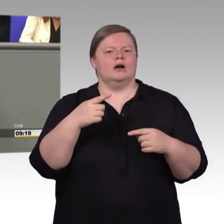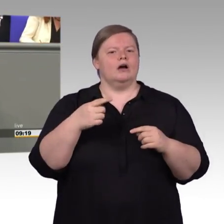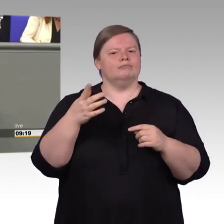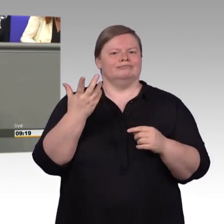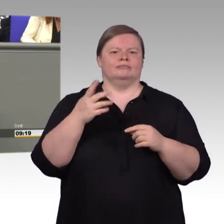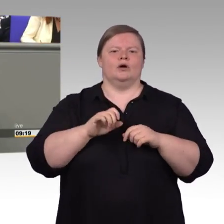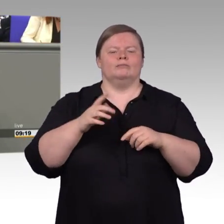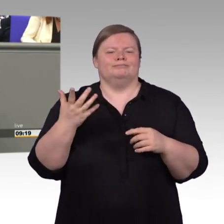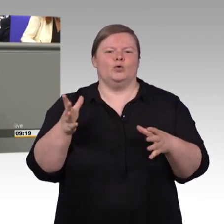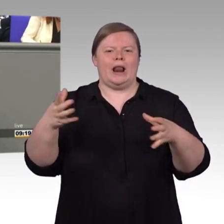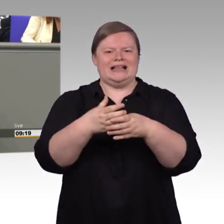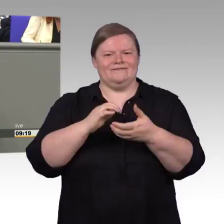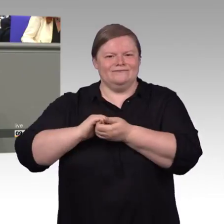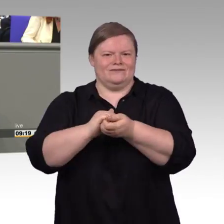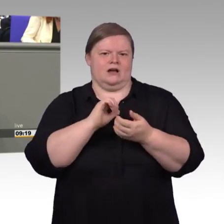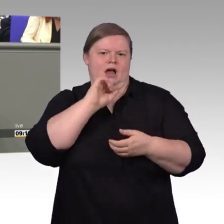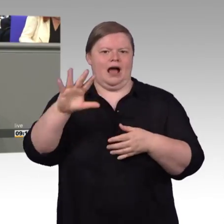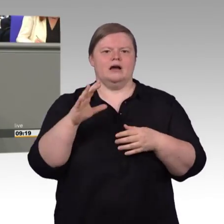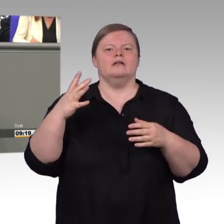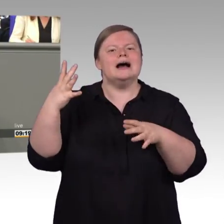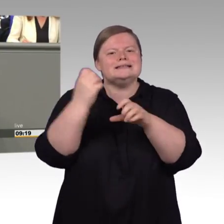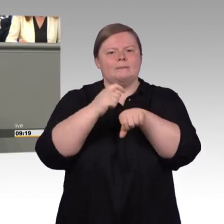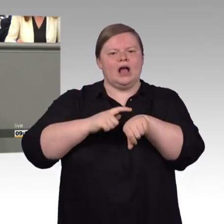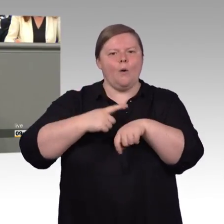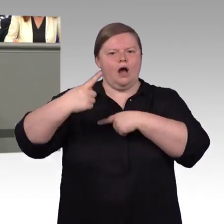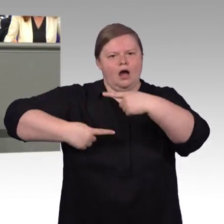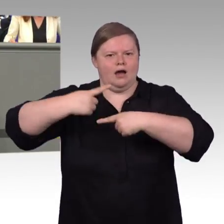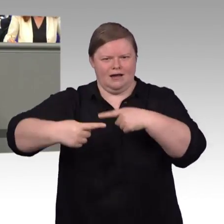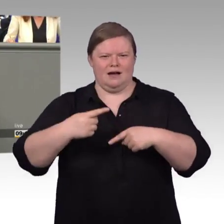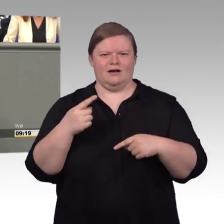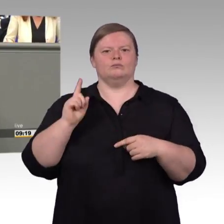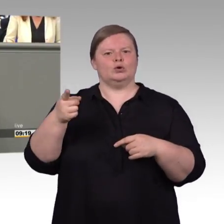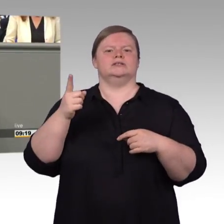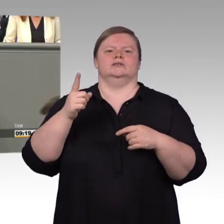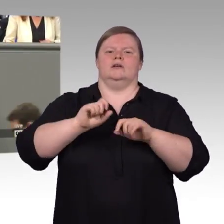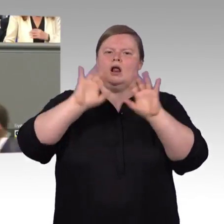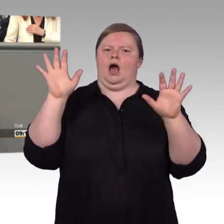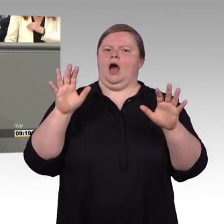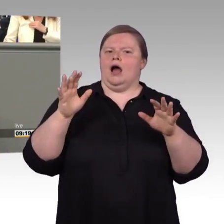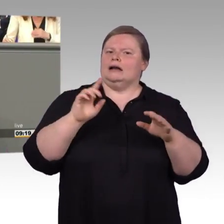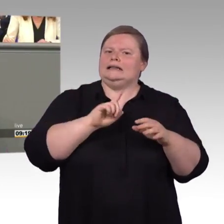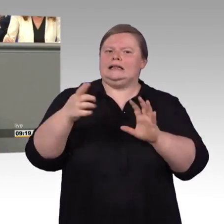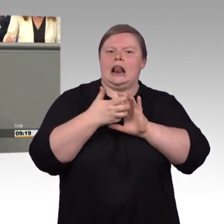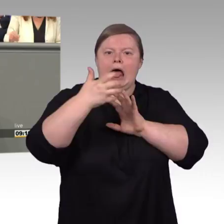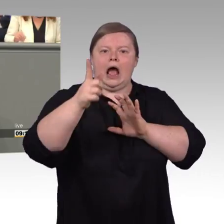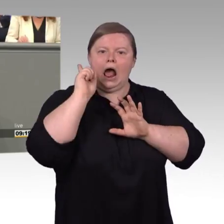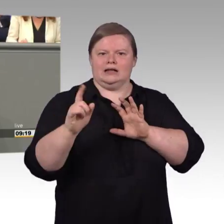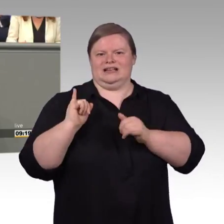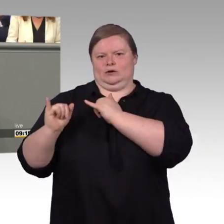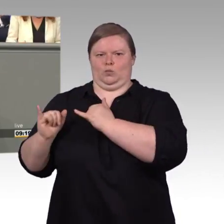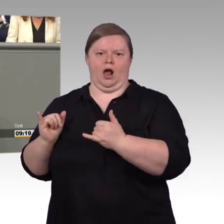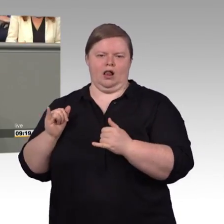Gesetzentwurf aufgrund der besagten Mängel noch nicht ausgereift ist und daher vom Hohen Haus heute abgelehnt werden